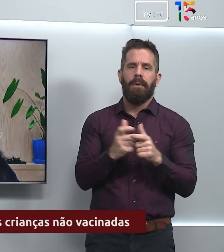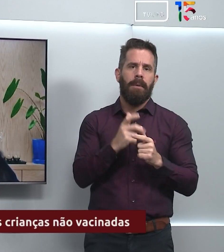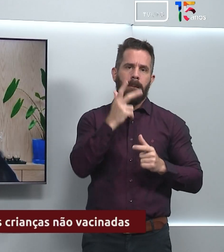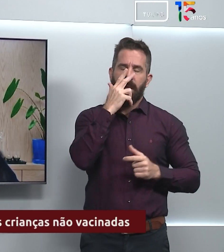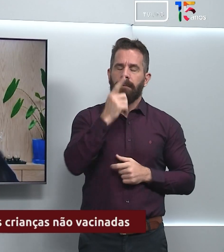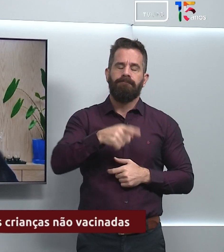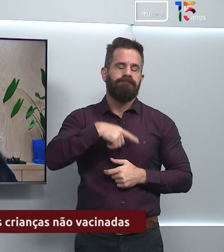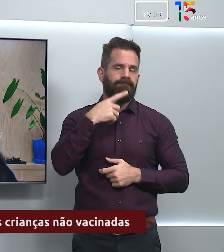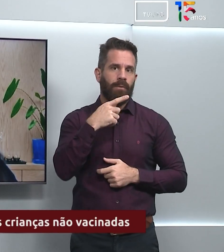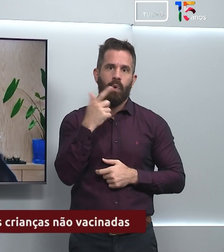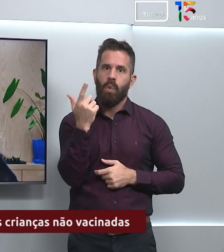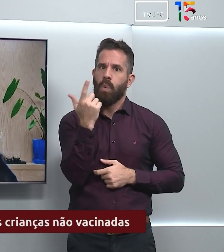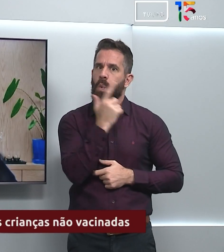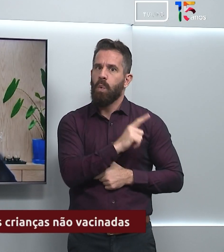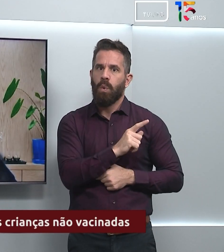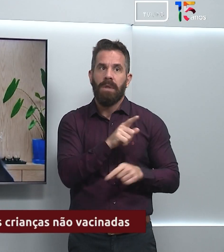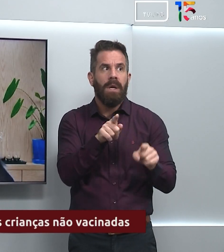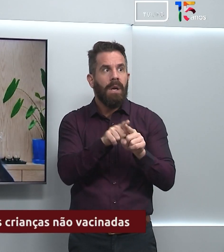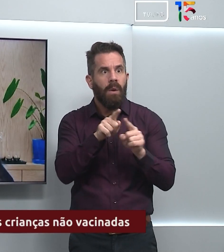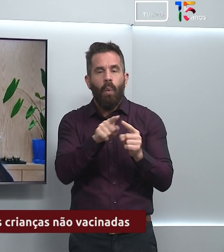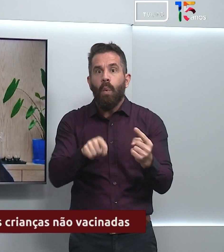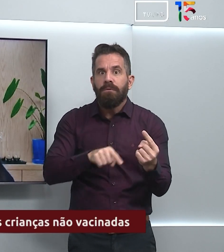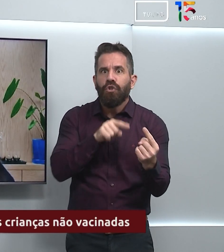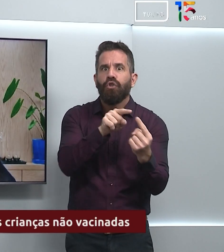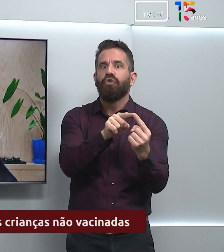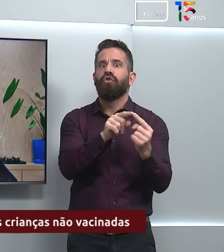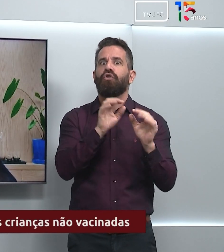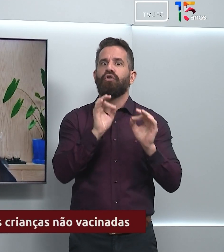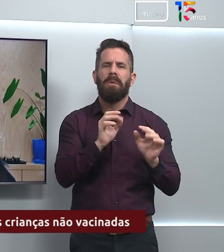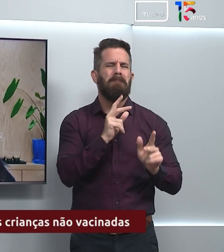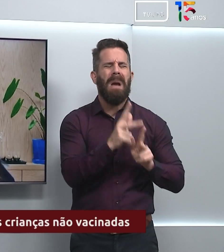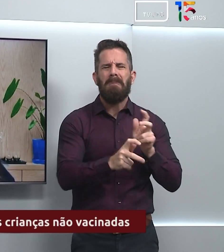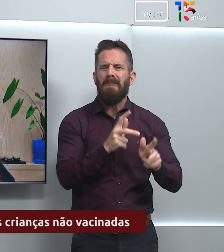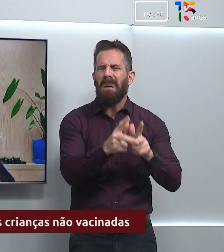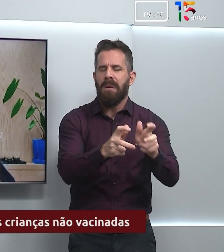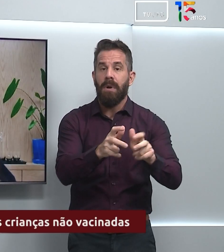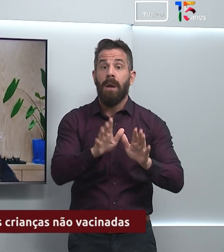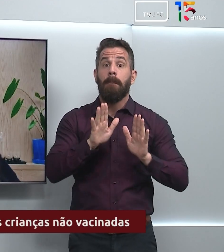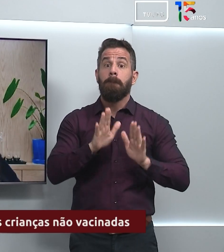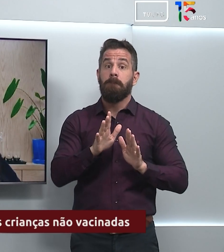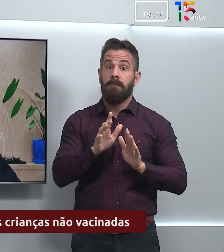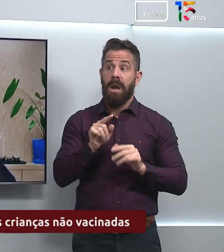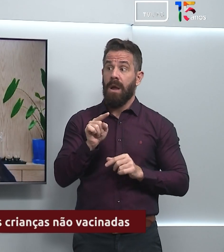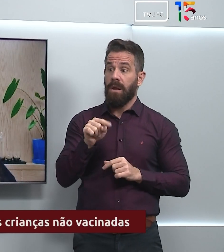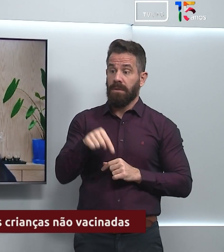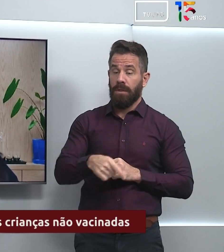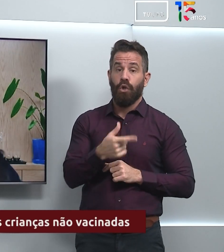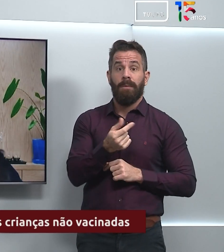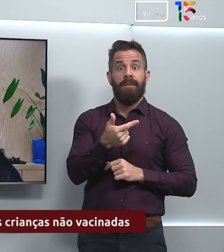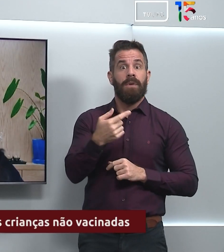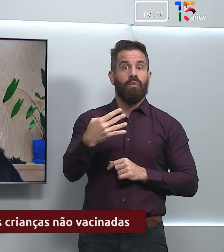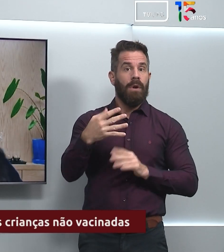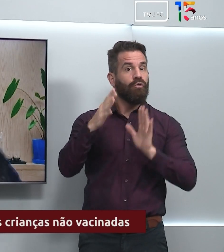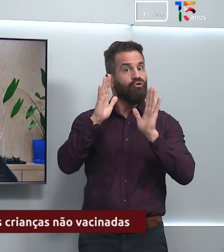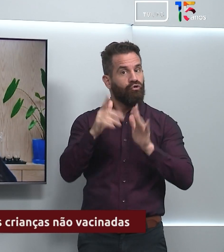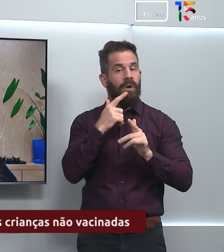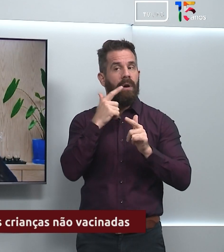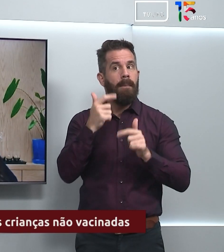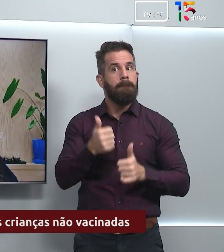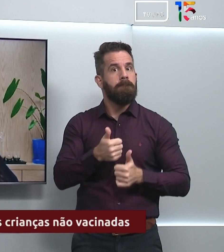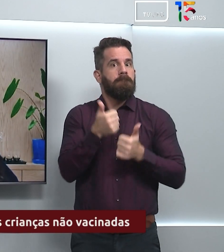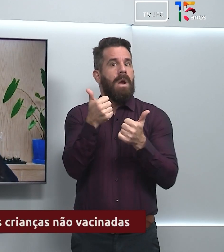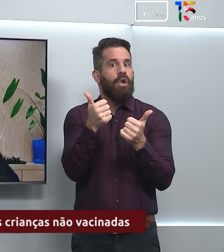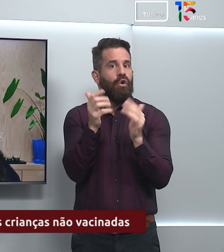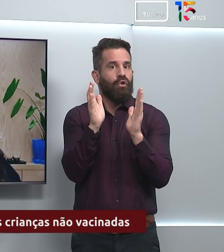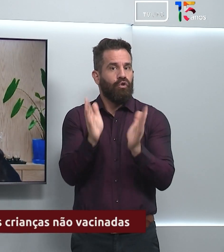vacinas preconizadas pelo Ministério da Saúde. No entanto, nesse último ano, nós tivemos uma melhoria,